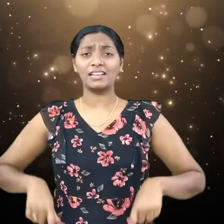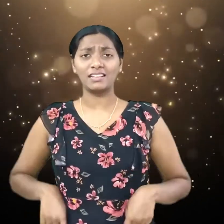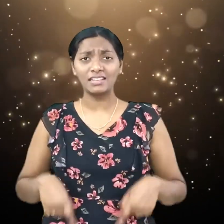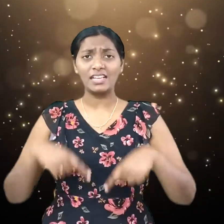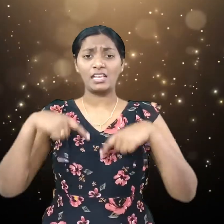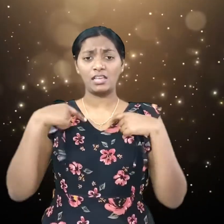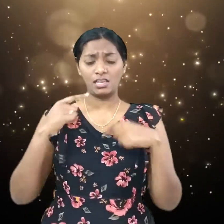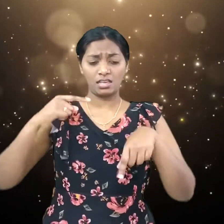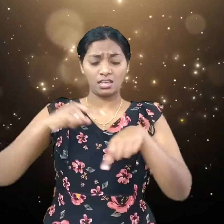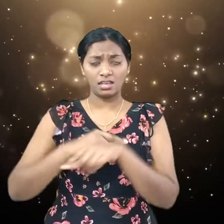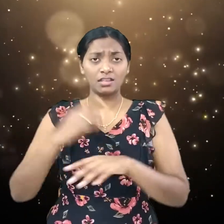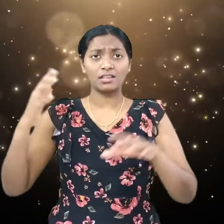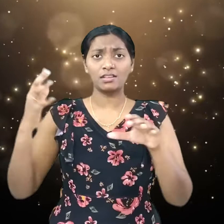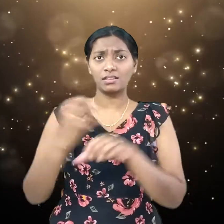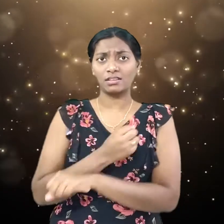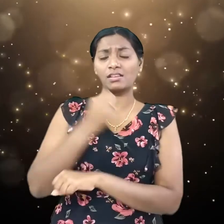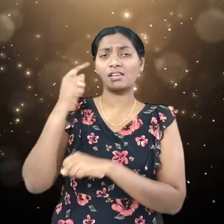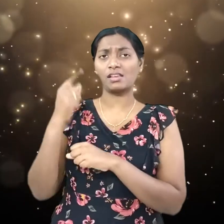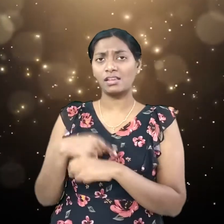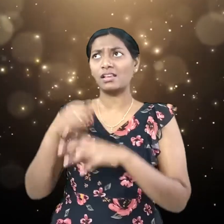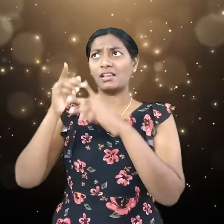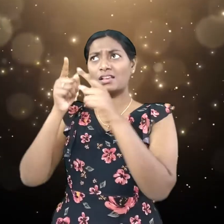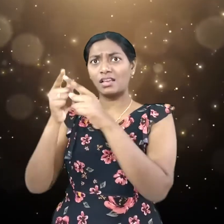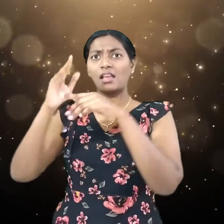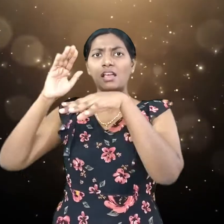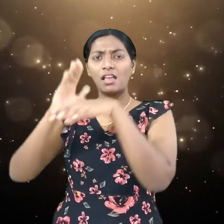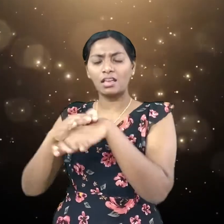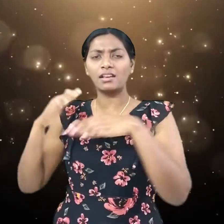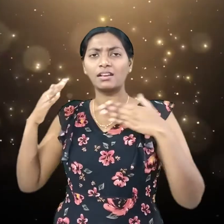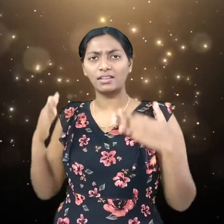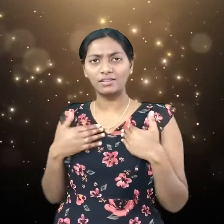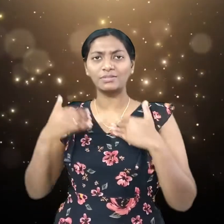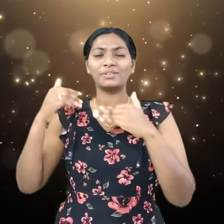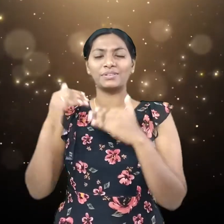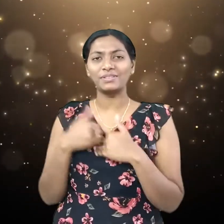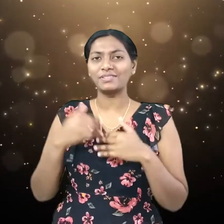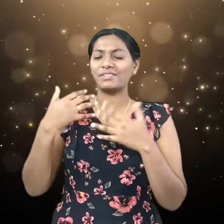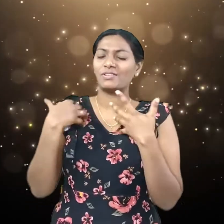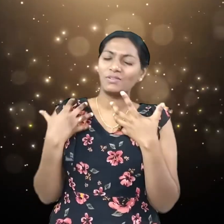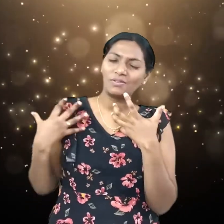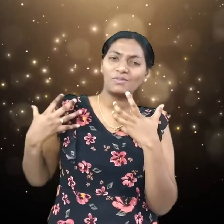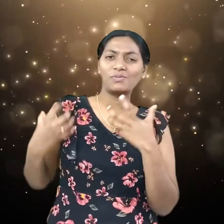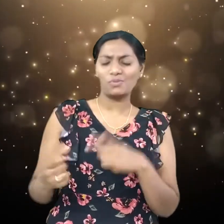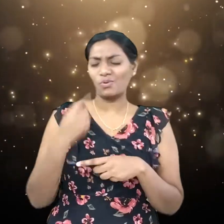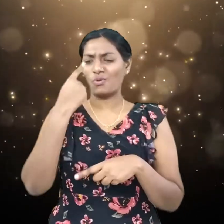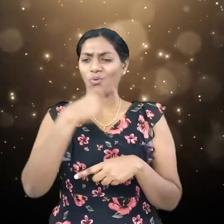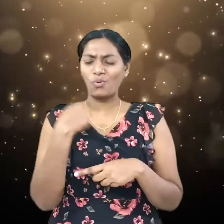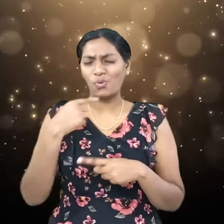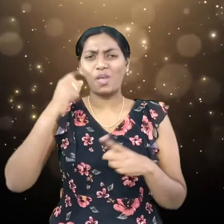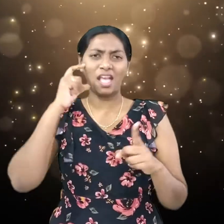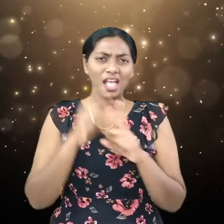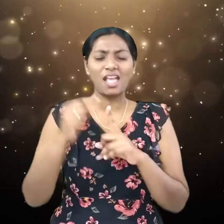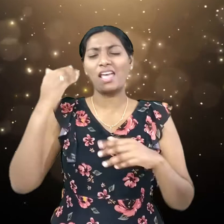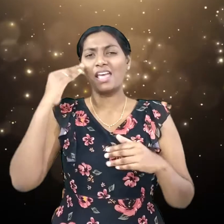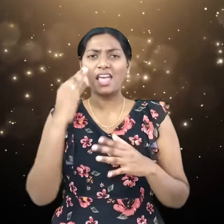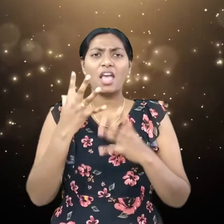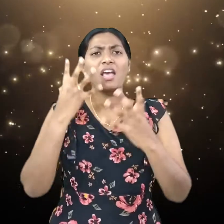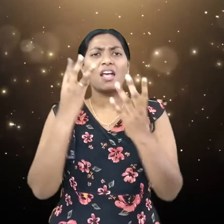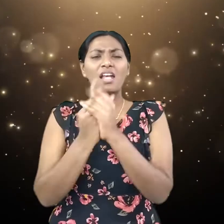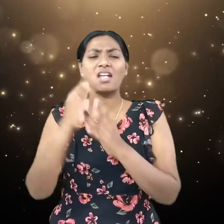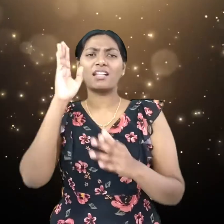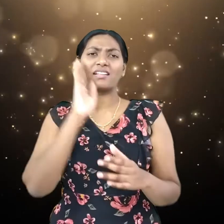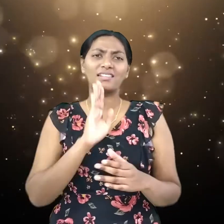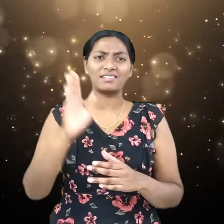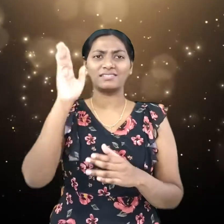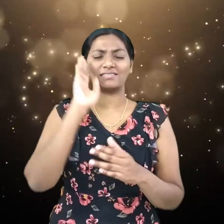जीवन की आवश्यकता उसने पूरी की है, और मैं जानता हूँ मैं कौन हूँ। मेरे साथ गा सकते हैं,